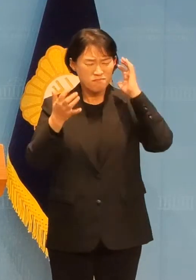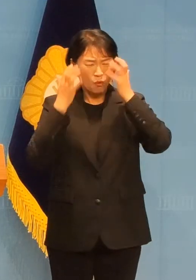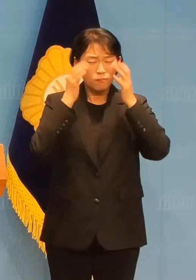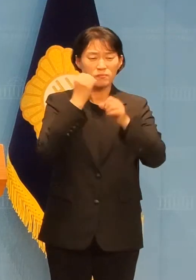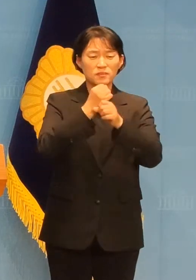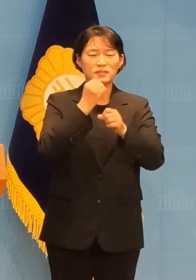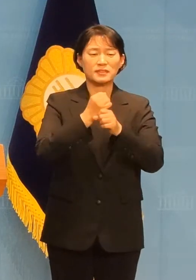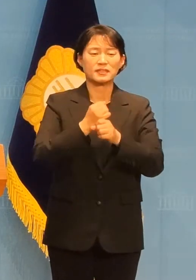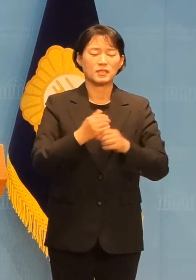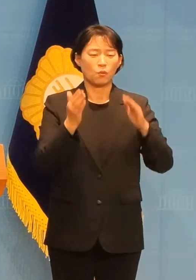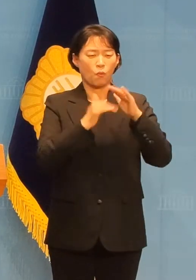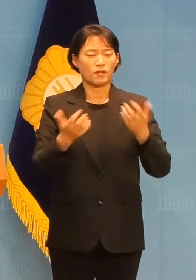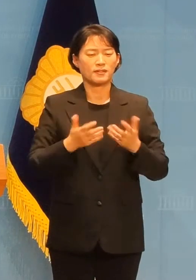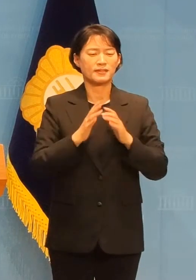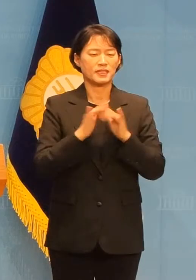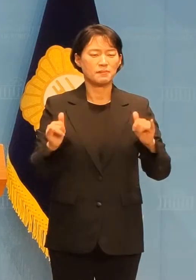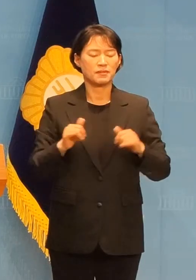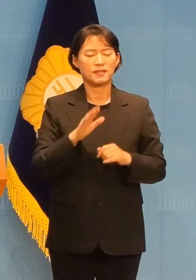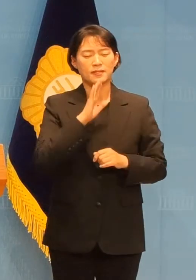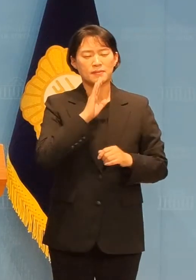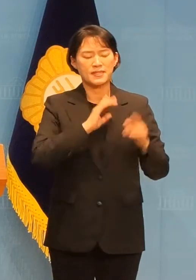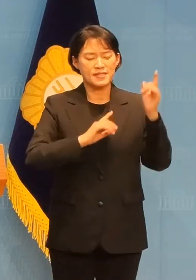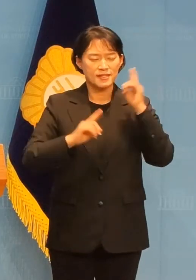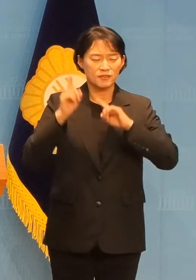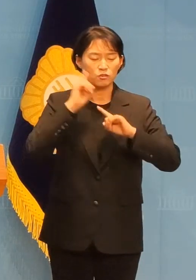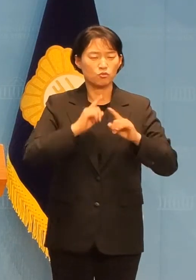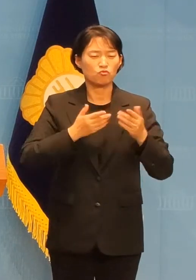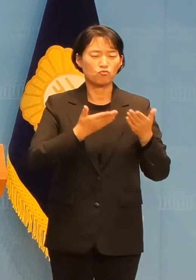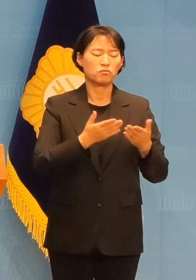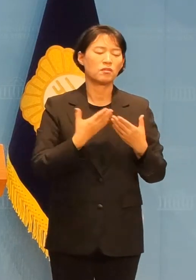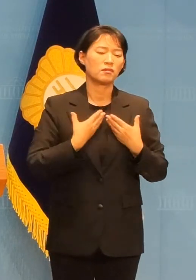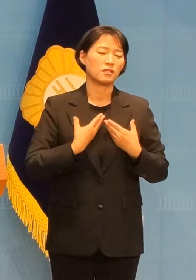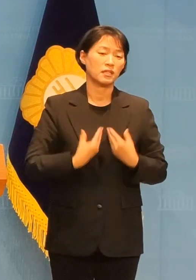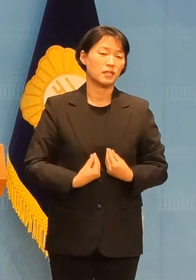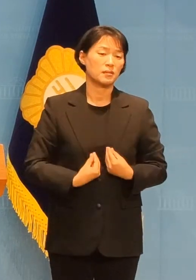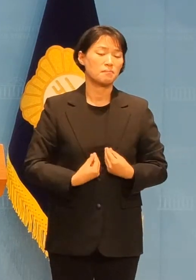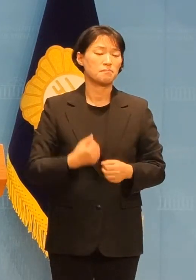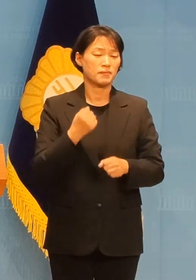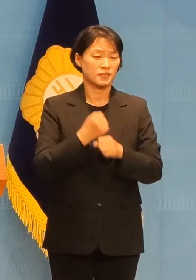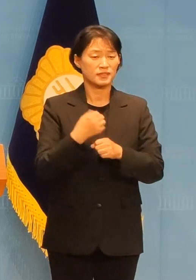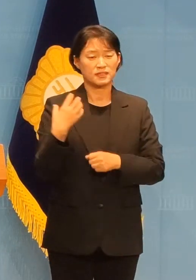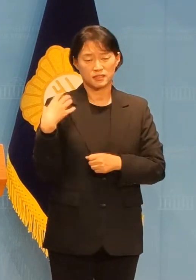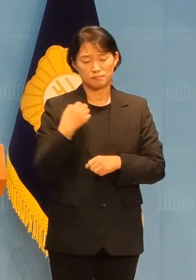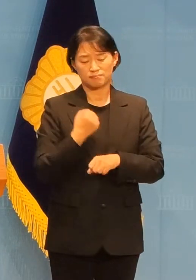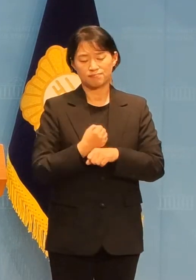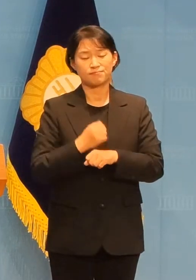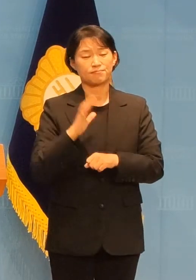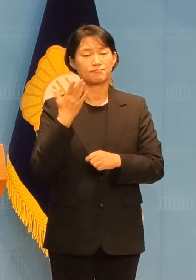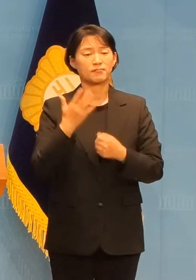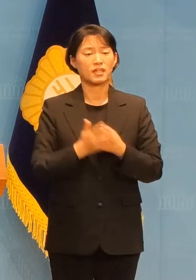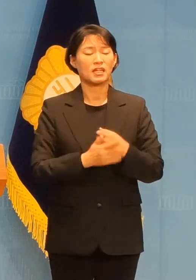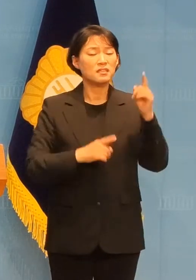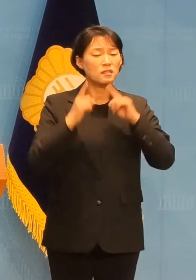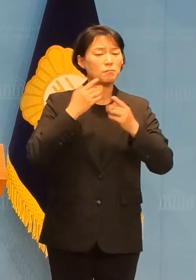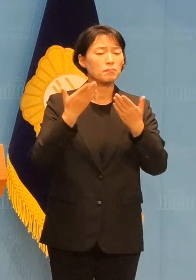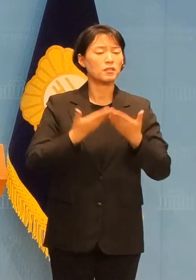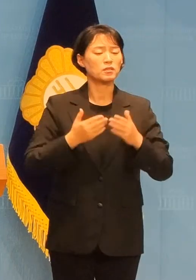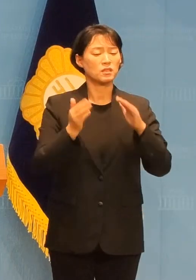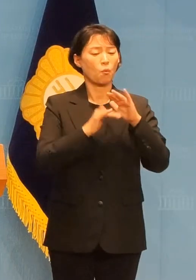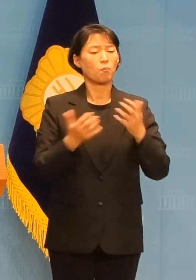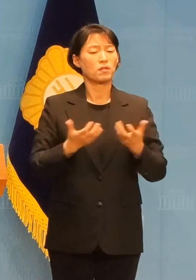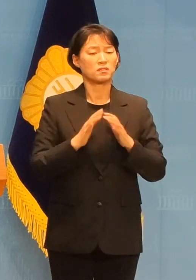외압뜨리고 공직자들에게 깊은 상처와 자괴감을 남긴 책임을 져야 합니다. 상처 입은